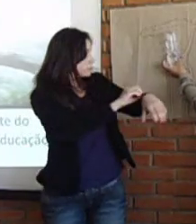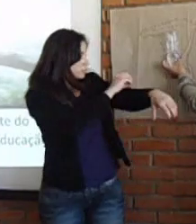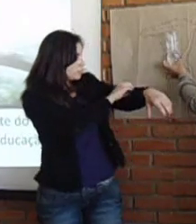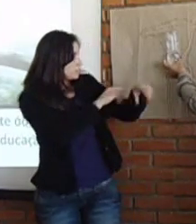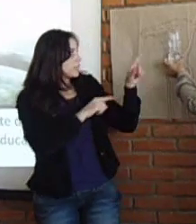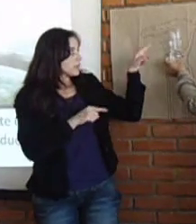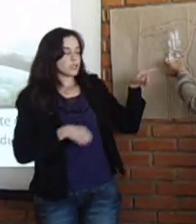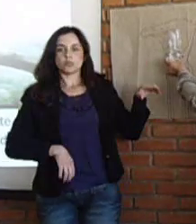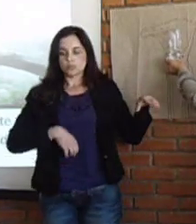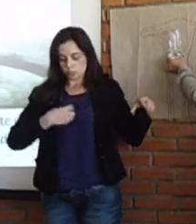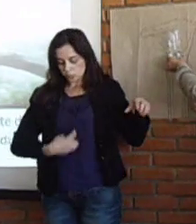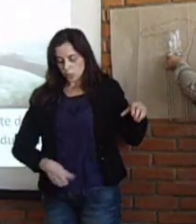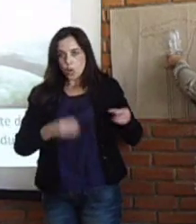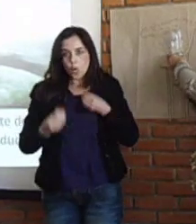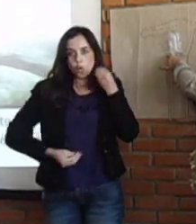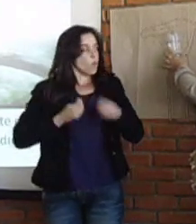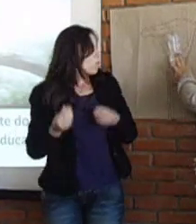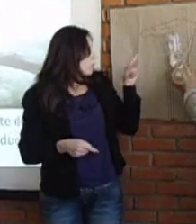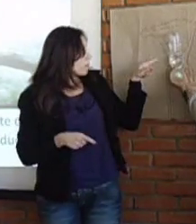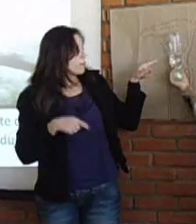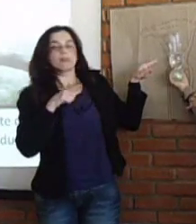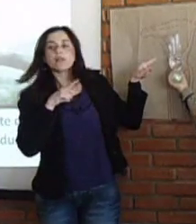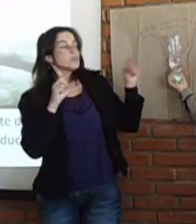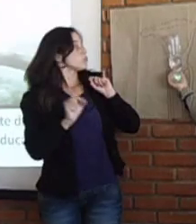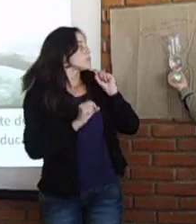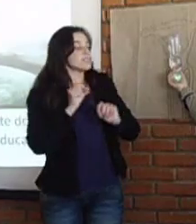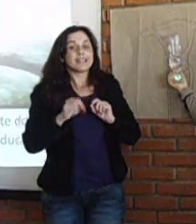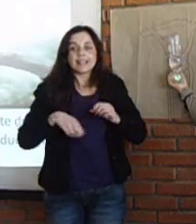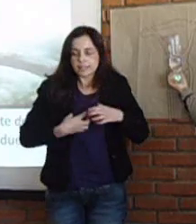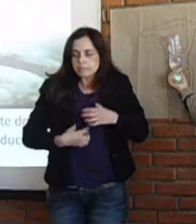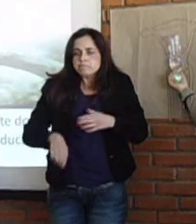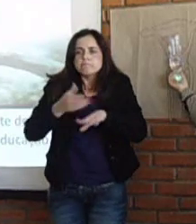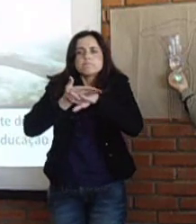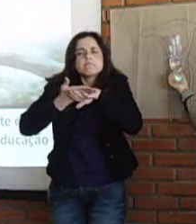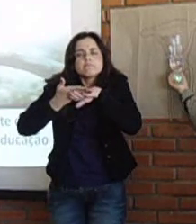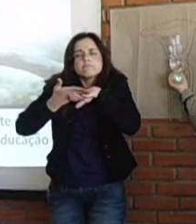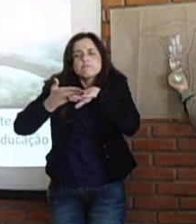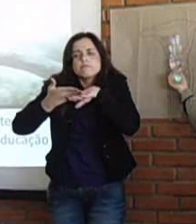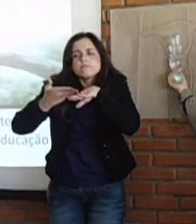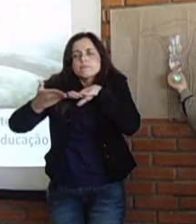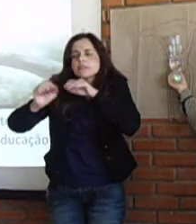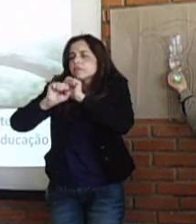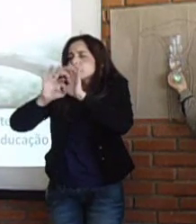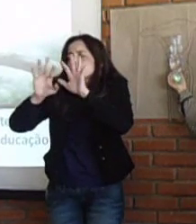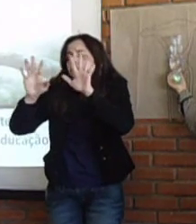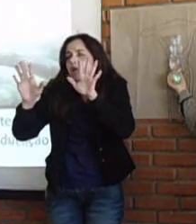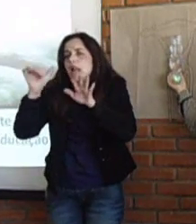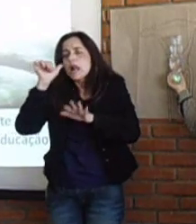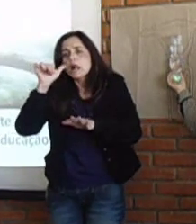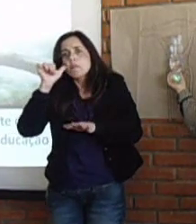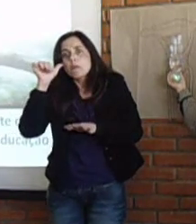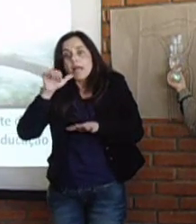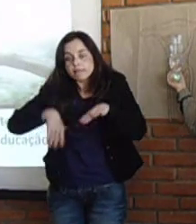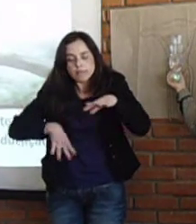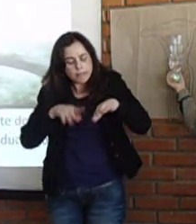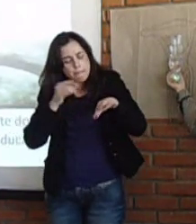feminino se apresenta com uma característica de uma substância clara, bem clarinha, que a menina consegue perceber na